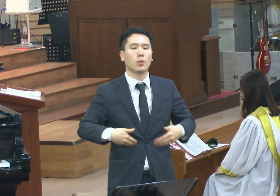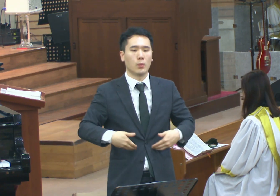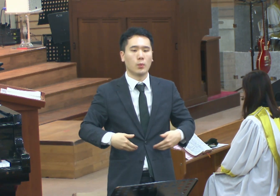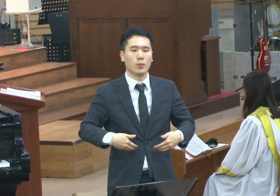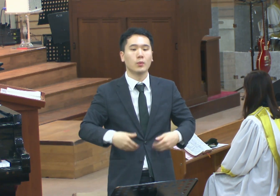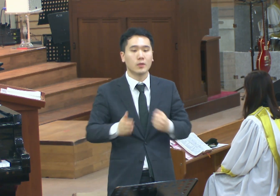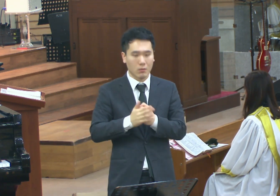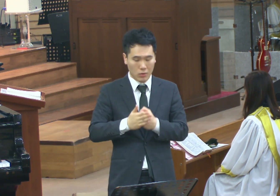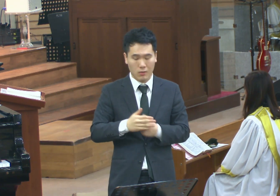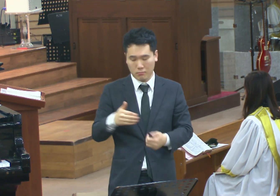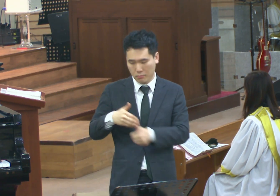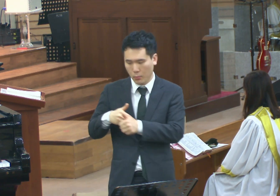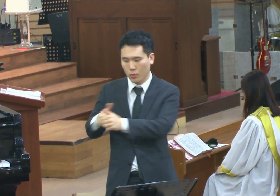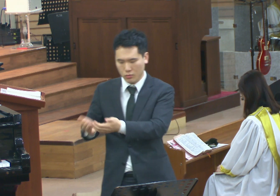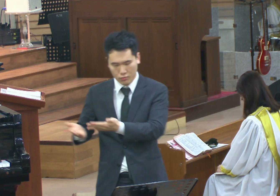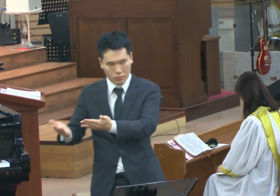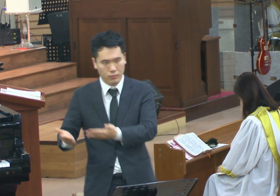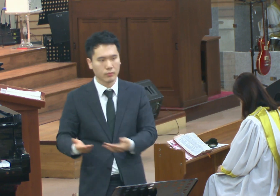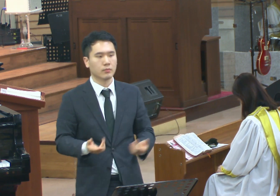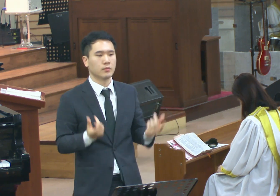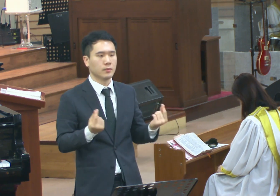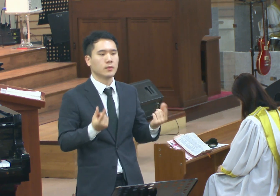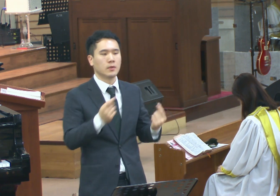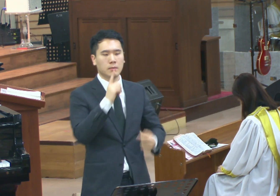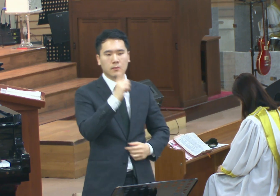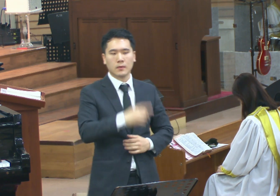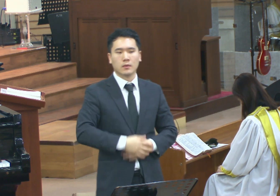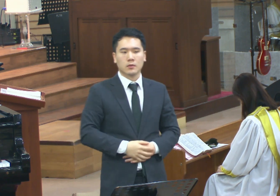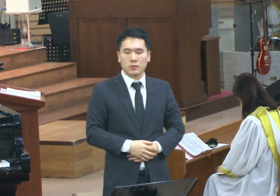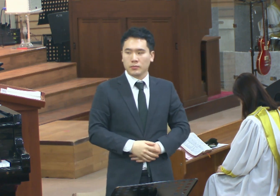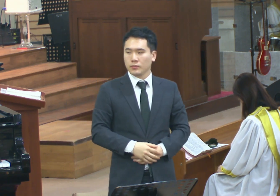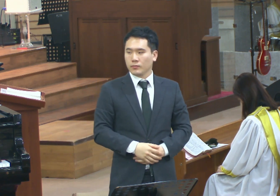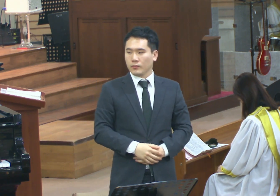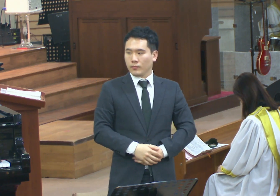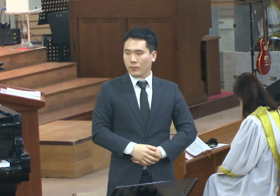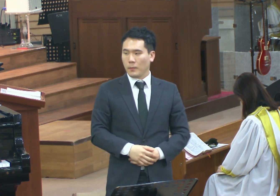거예요. 대통령도 또 많은 분들도 우리가 이렇게